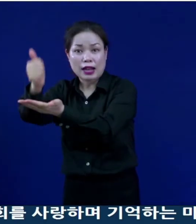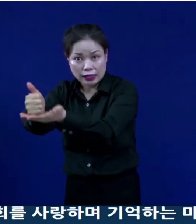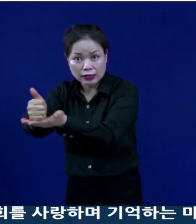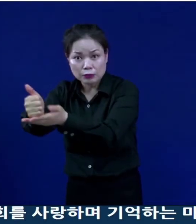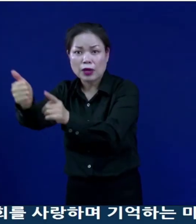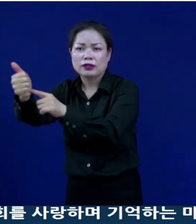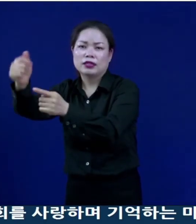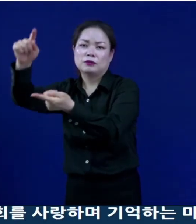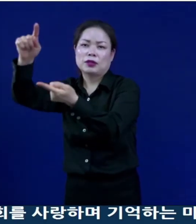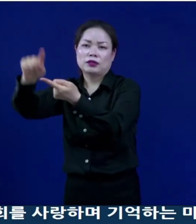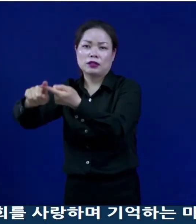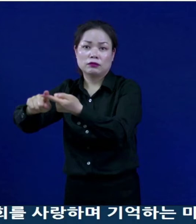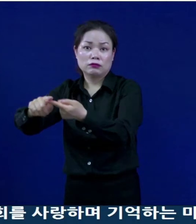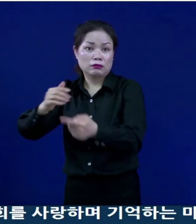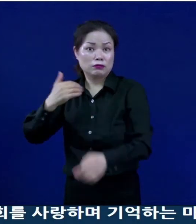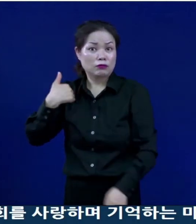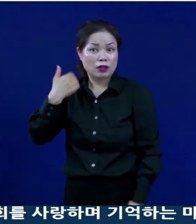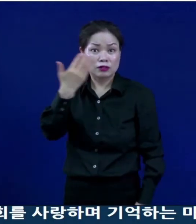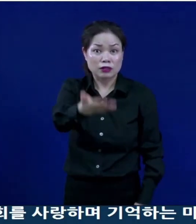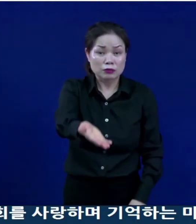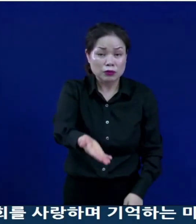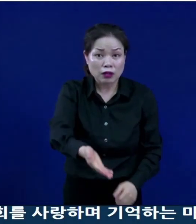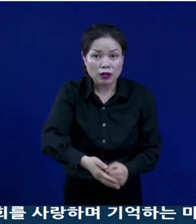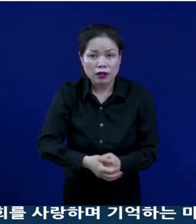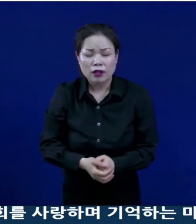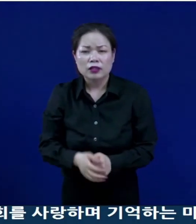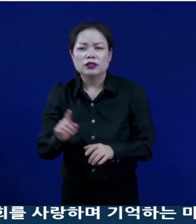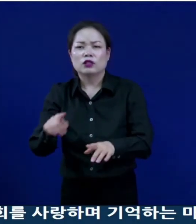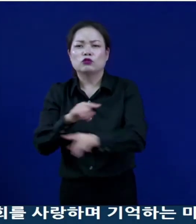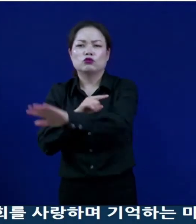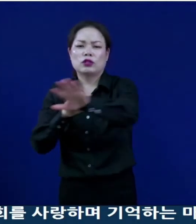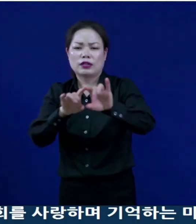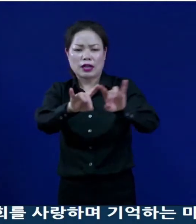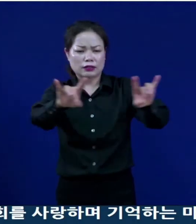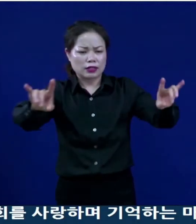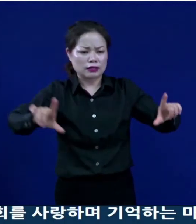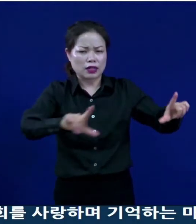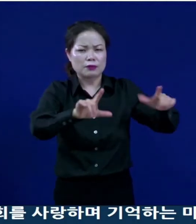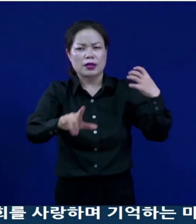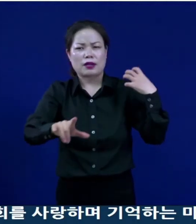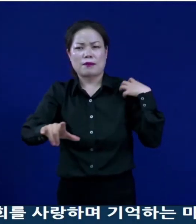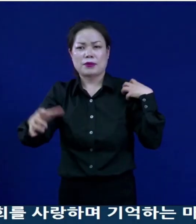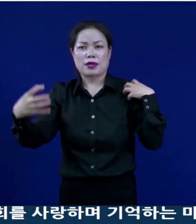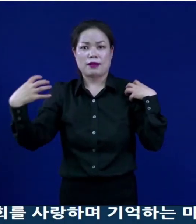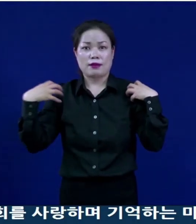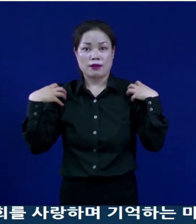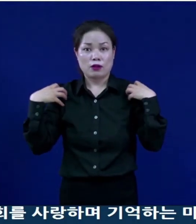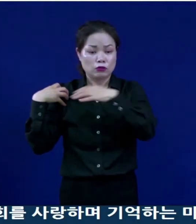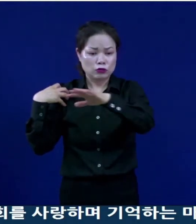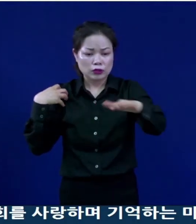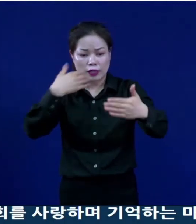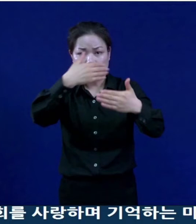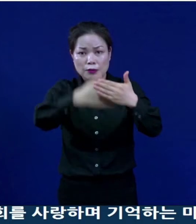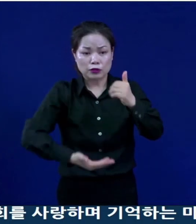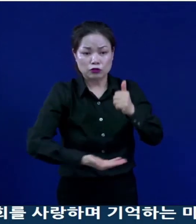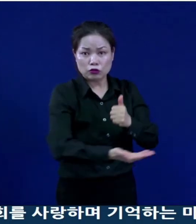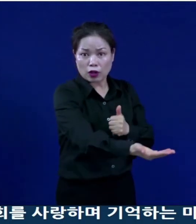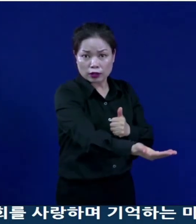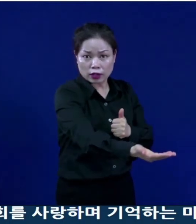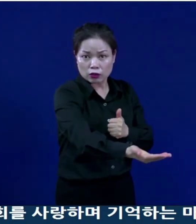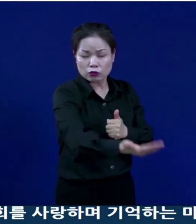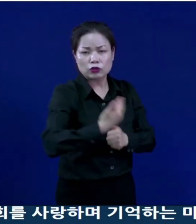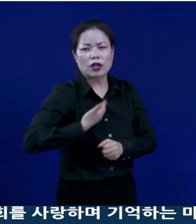그 하나님이 아니겠습니까? 이것이 우리 각자의 삶에서 감당해야 할, 우리가 남겨줘야 할,